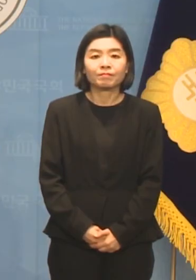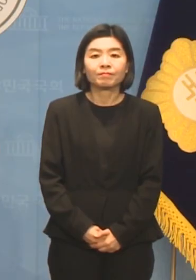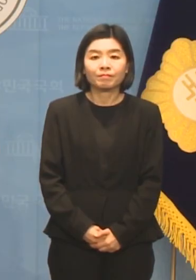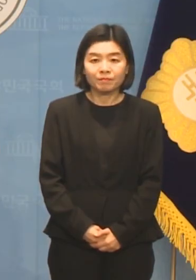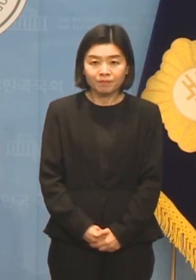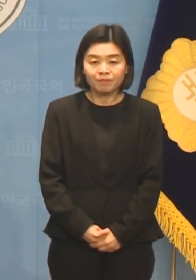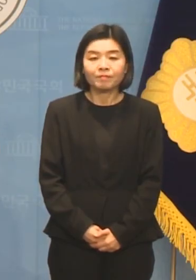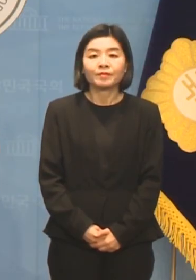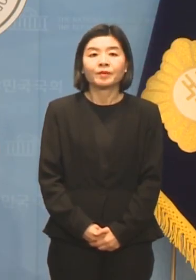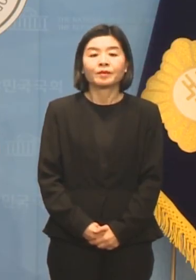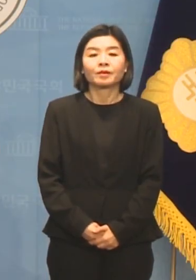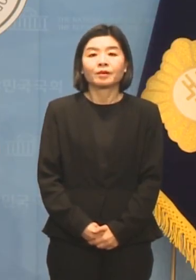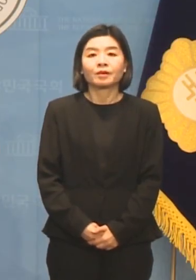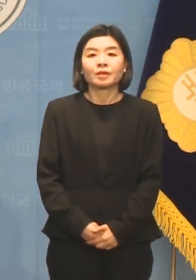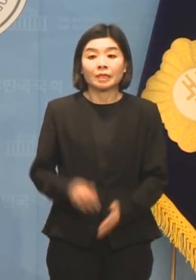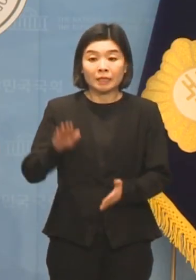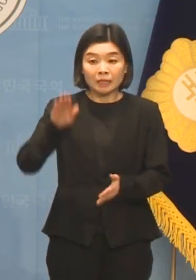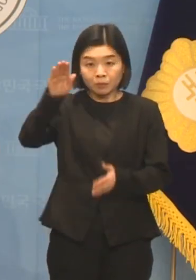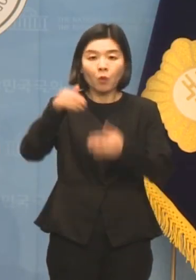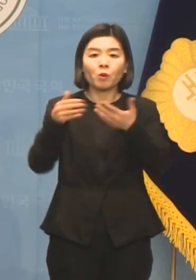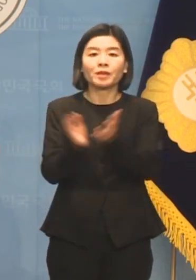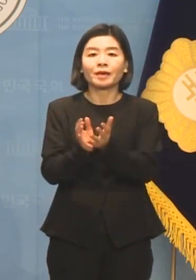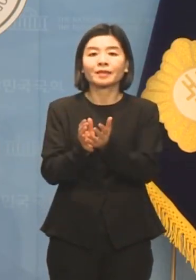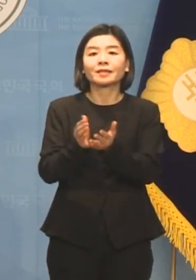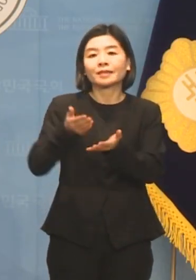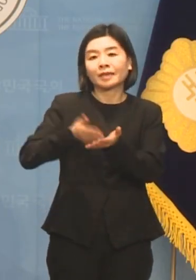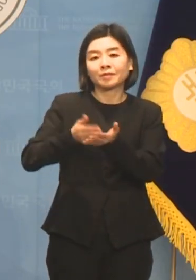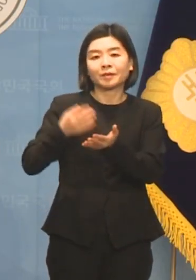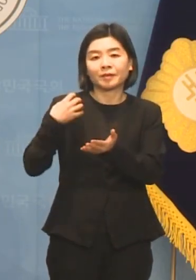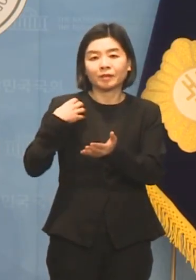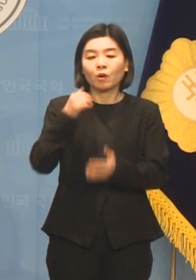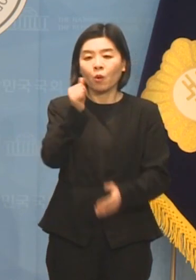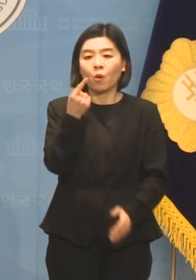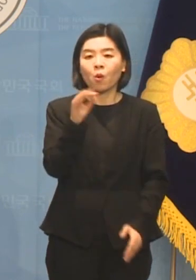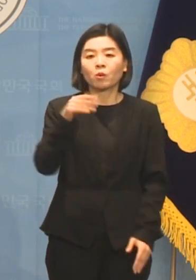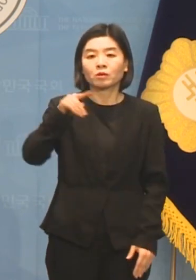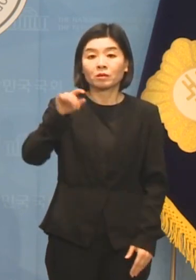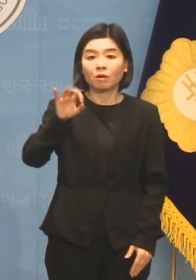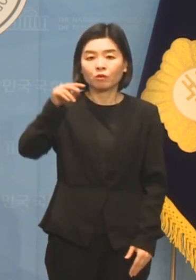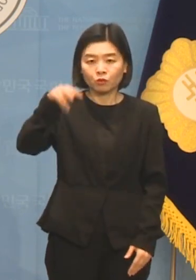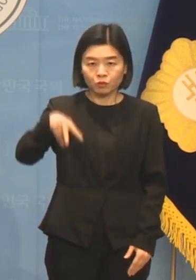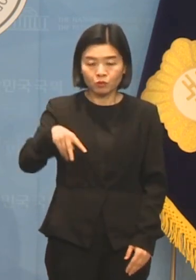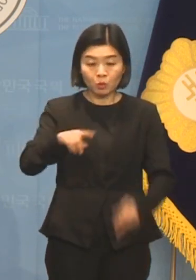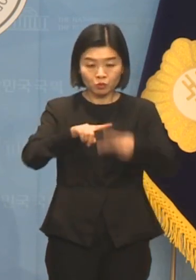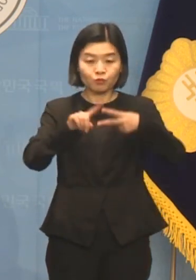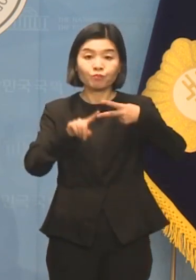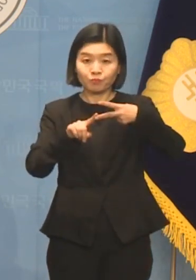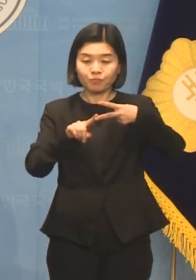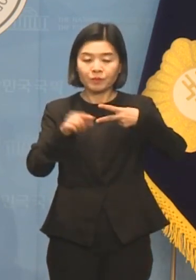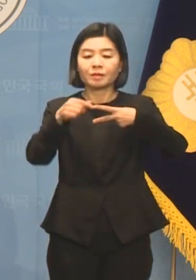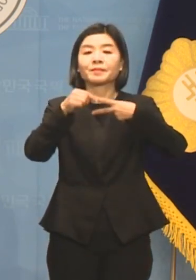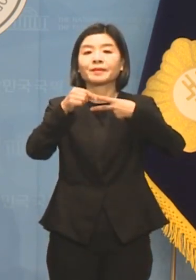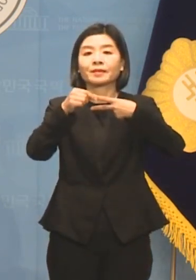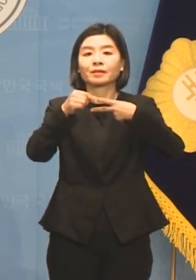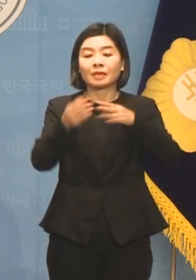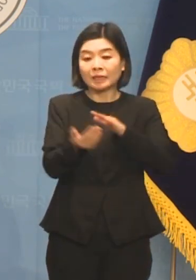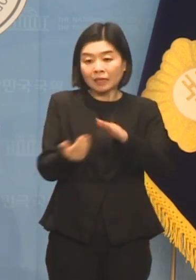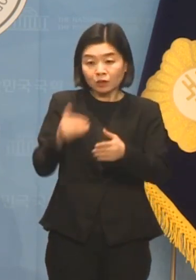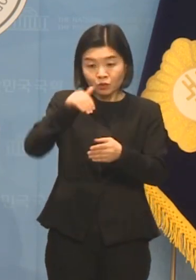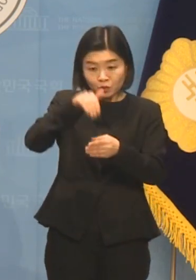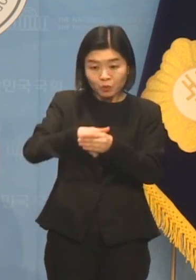예, 시작하겠습니다. 진보당 수석 대변인 홍성규입니다. 두 가지 말씀드리겠습니다. 첫 번째입니다.